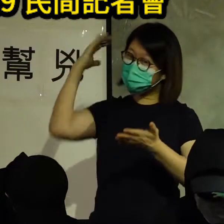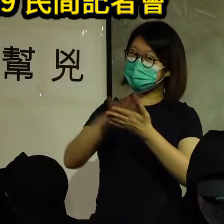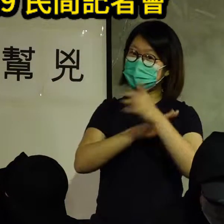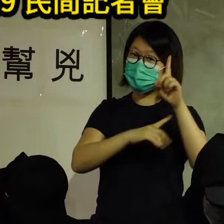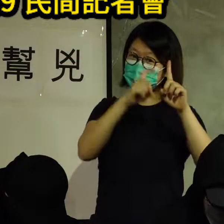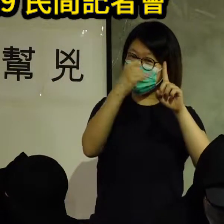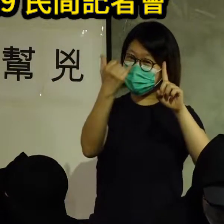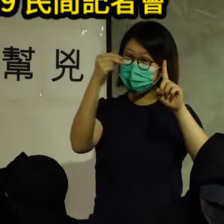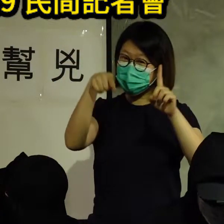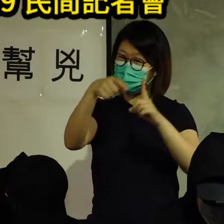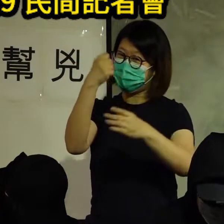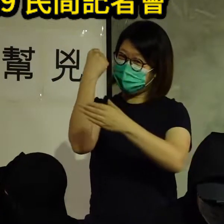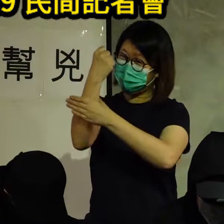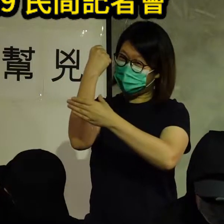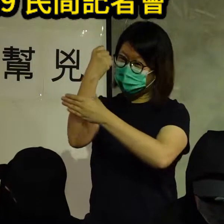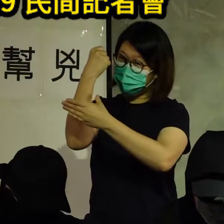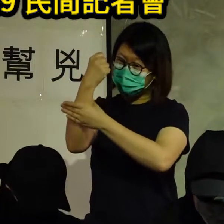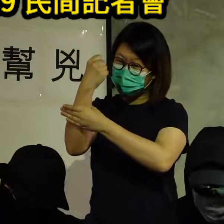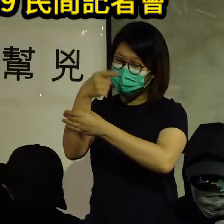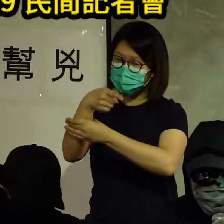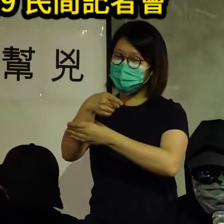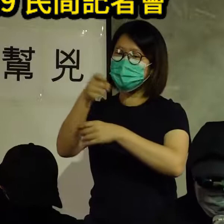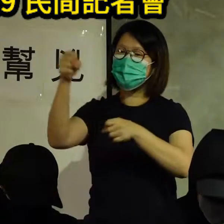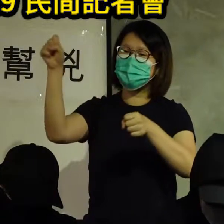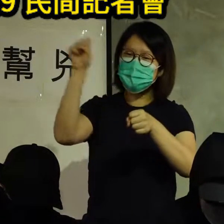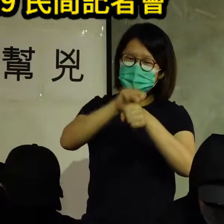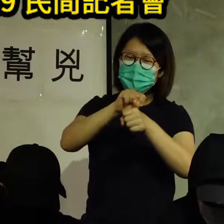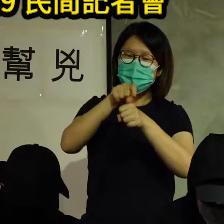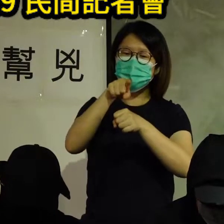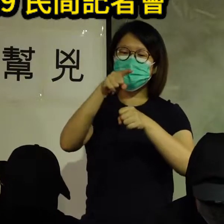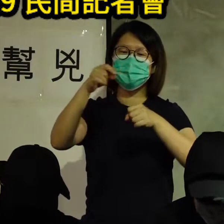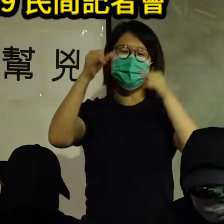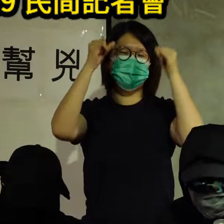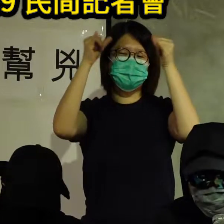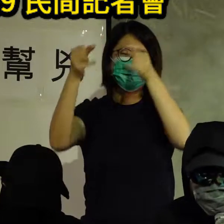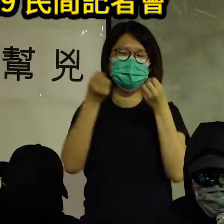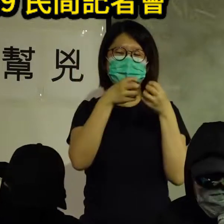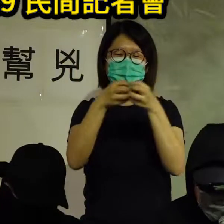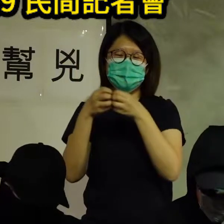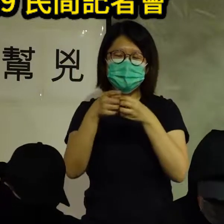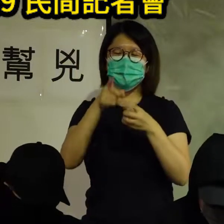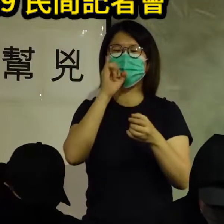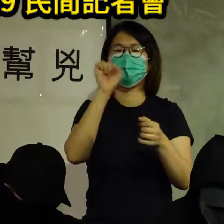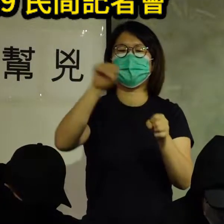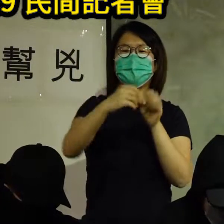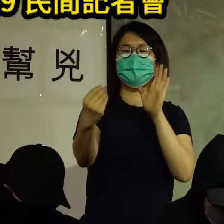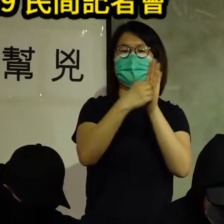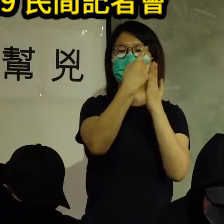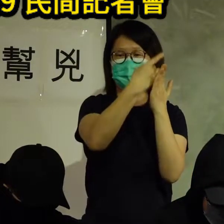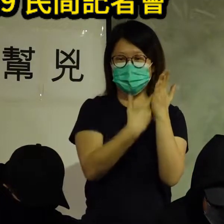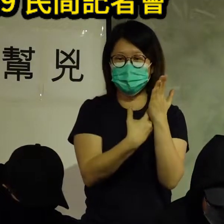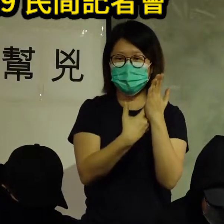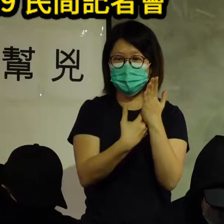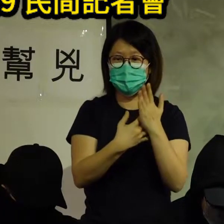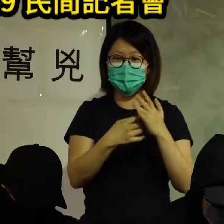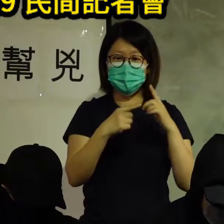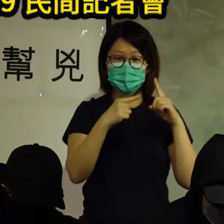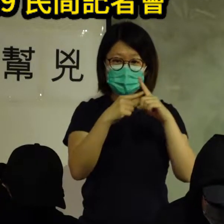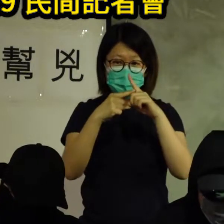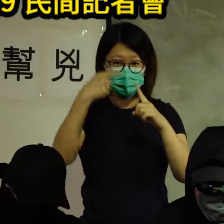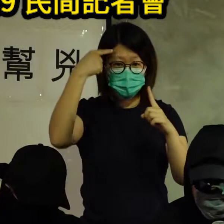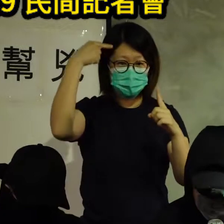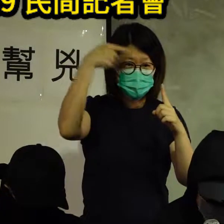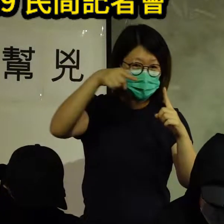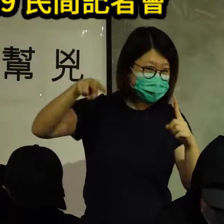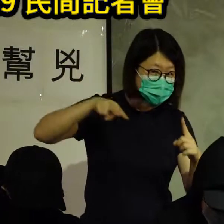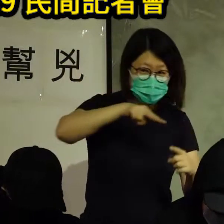論走過路過一旦出現在現場亦都能控以此罪以平定政治